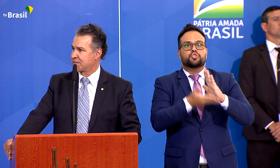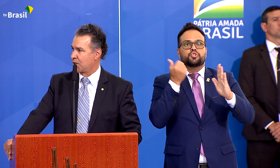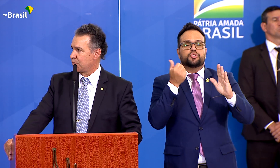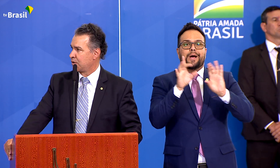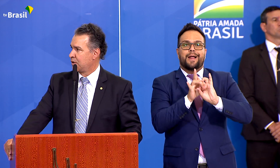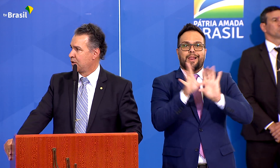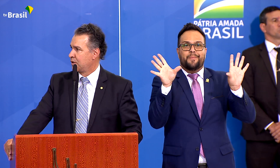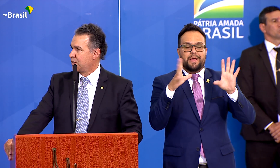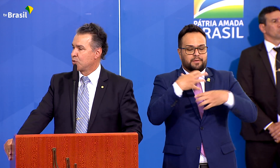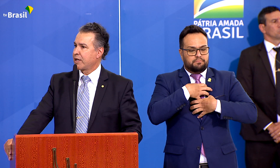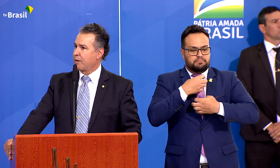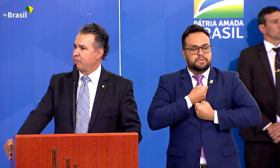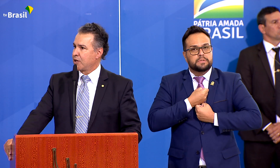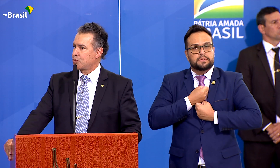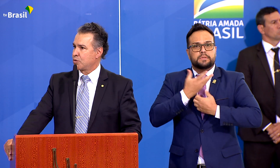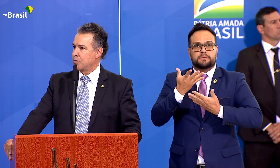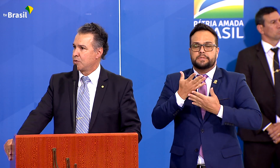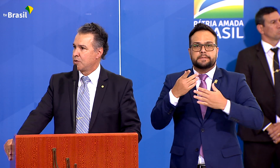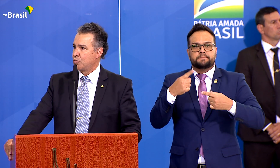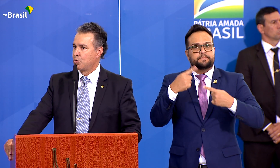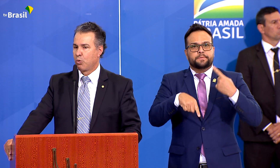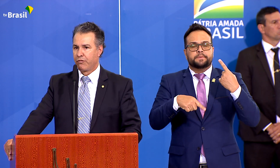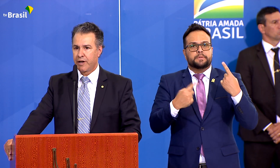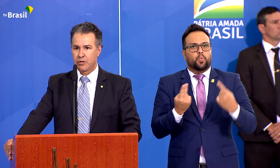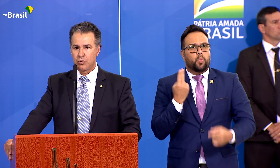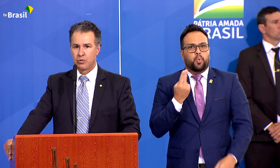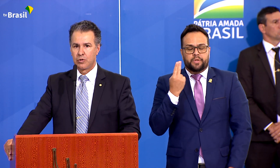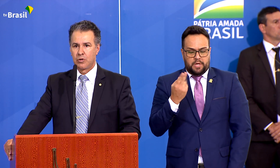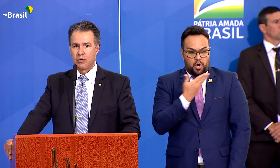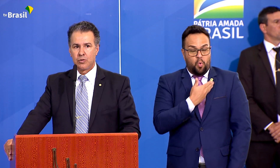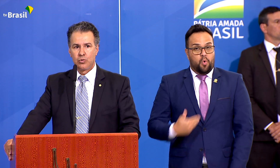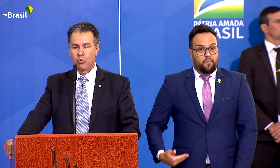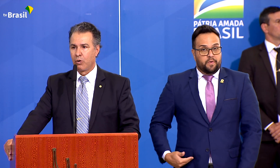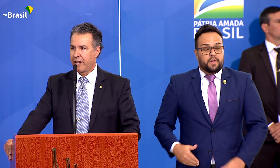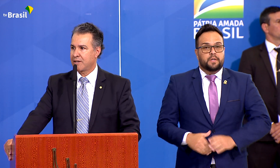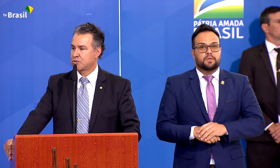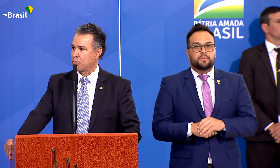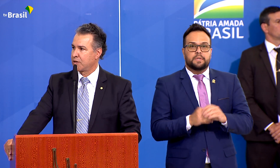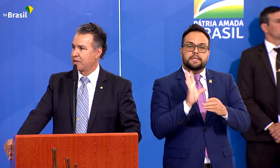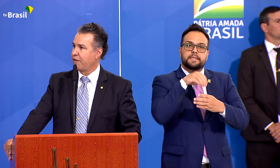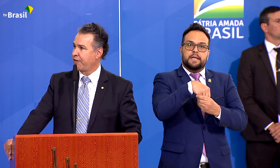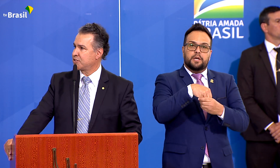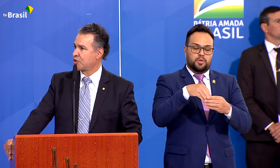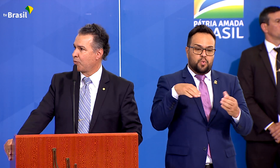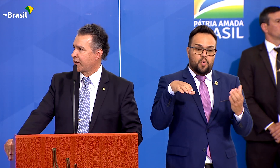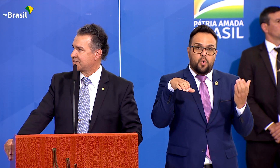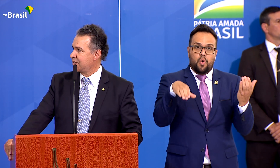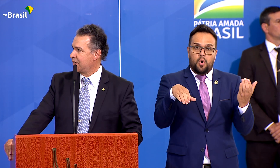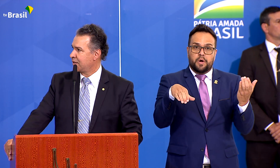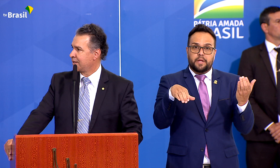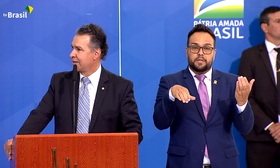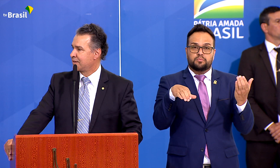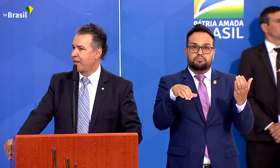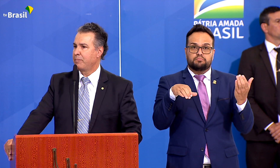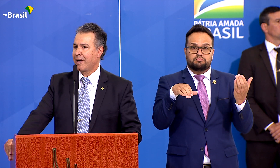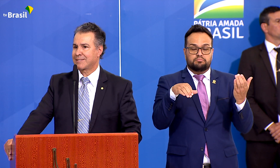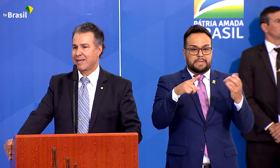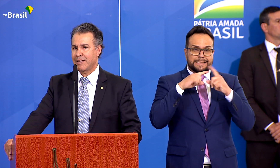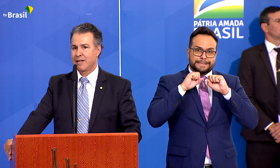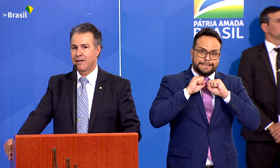a liberdade de expressão e não tem cabimento no governo no Congresso que defende a democracia